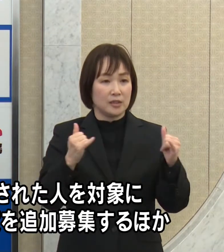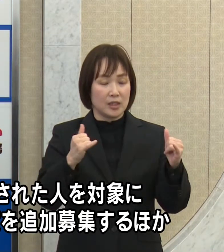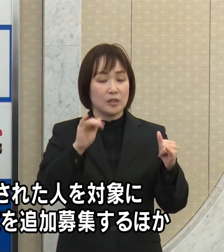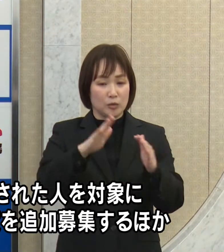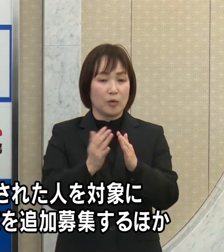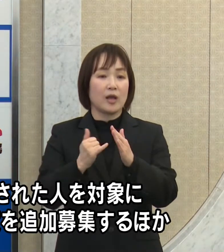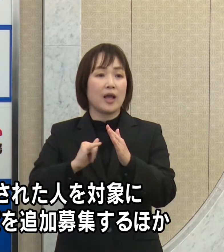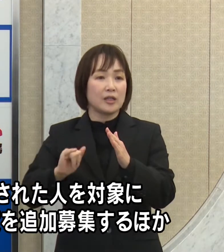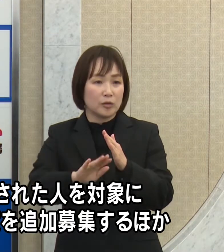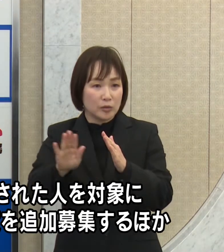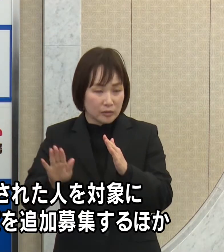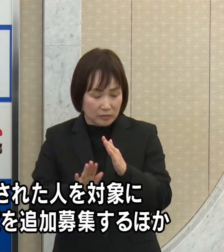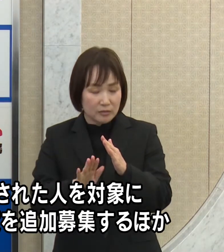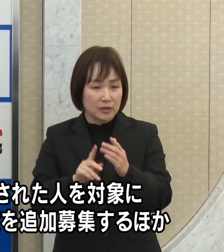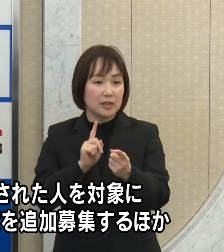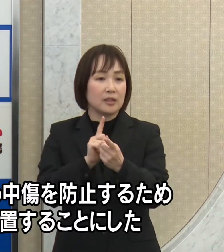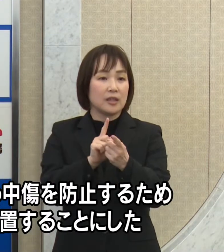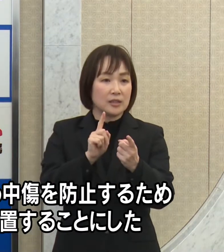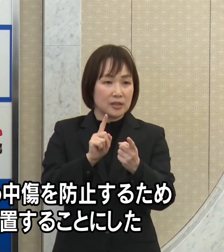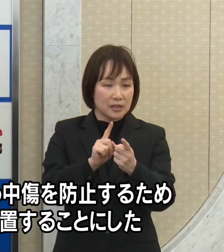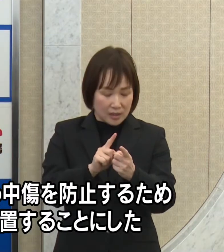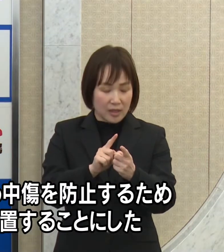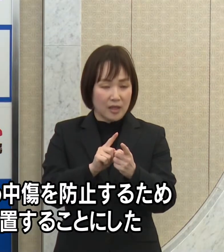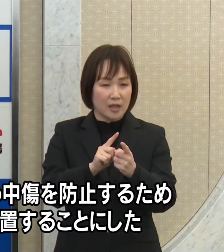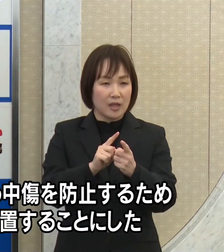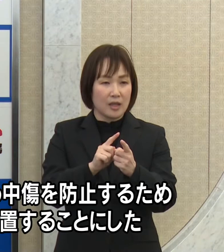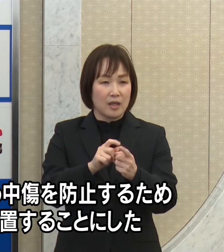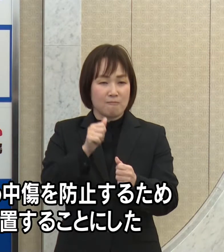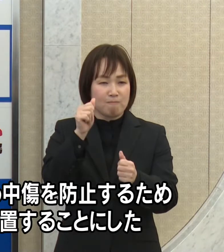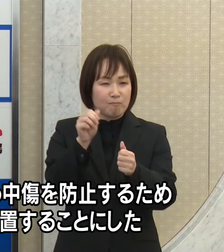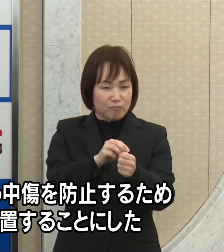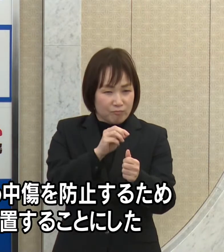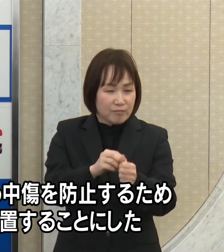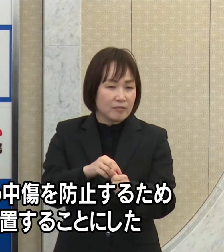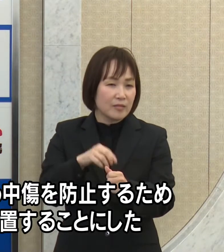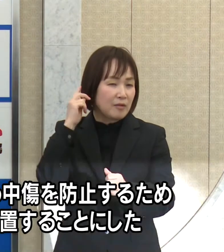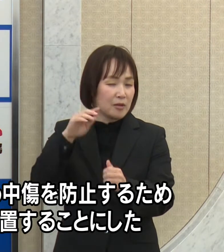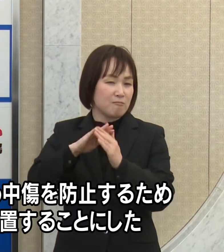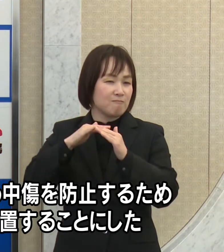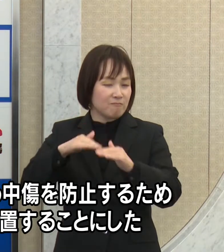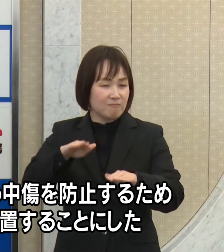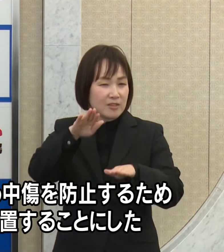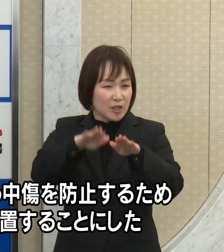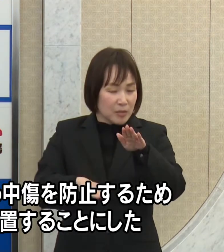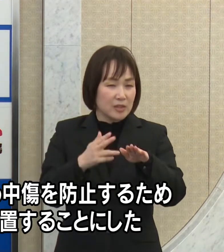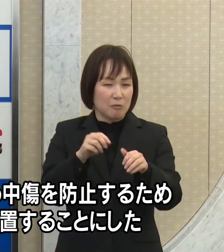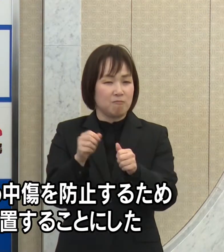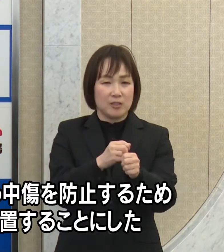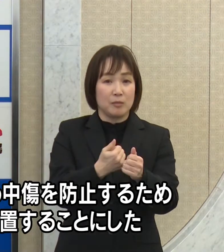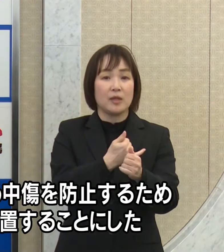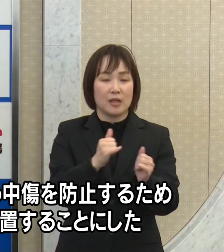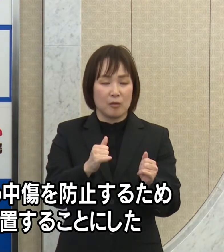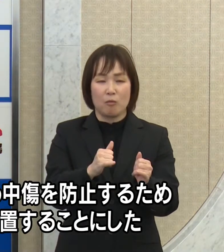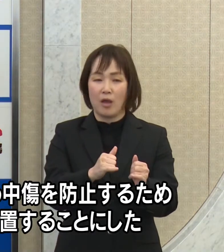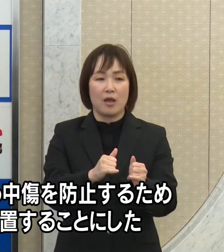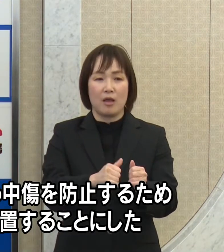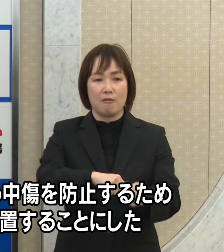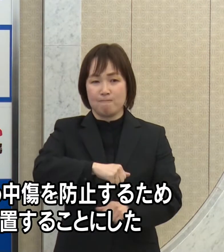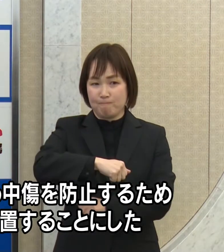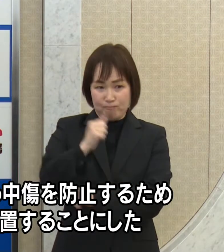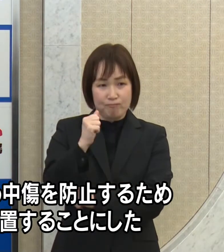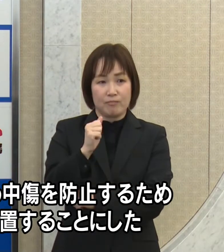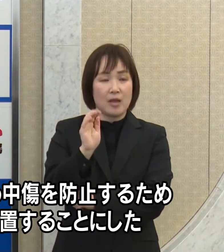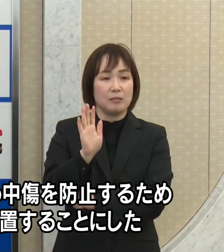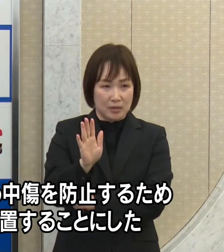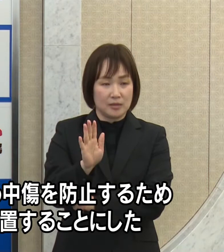度を追加募集するほか、感染者や医療関係者への誹謗中傷を防止するため、ネットパトロールや